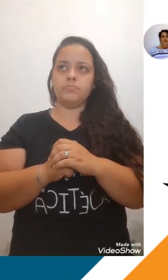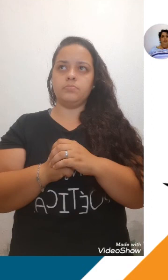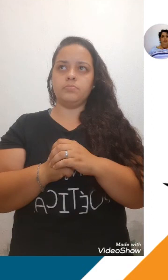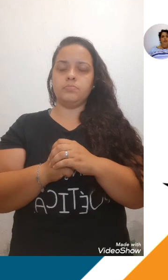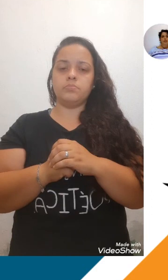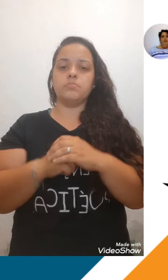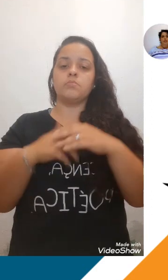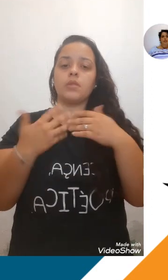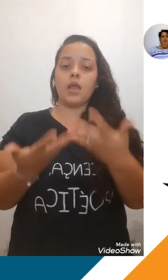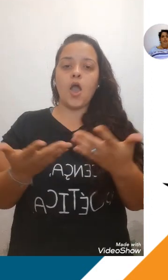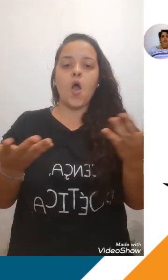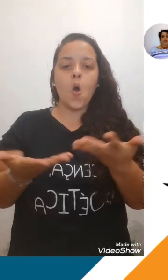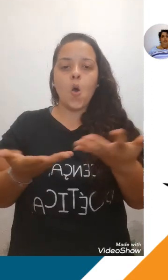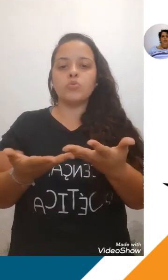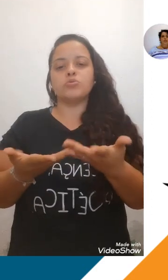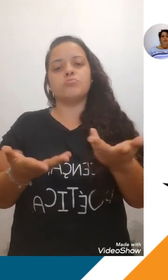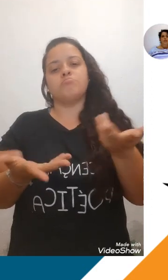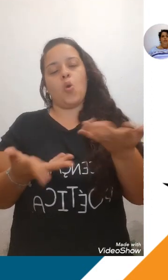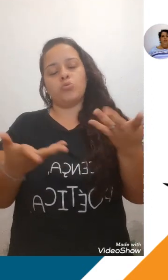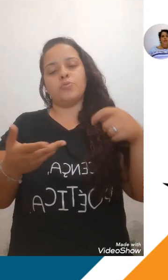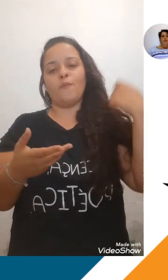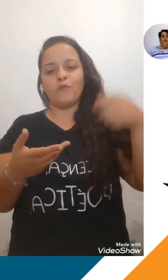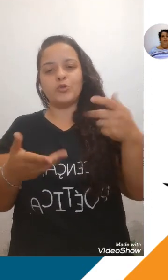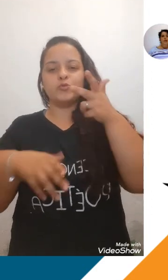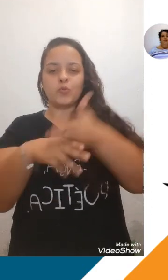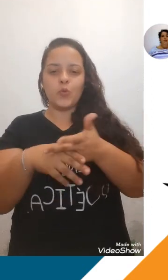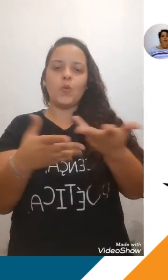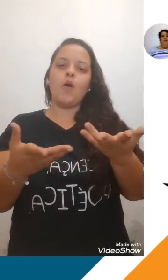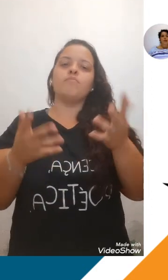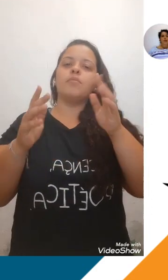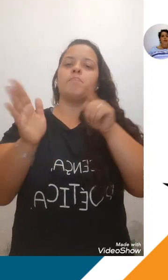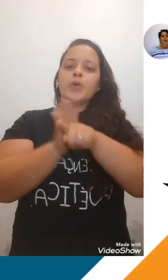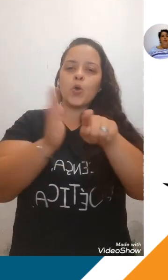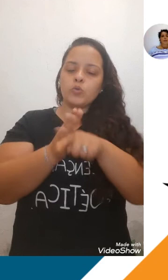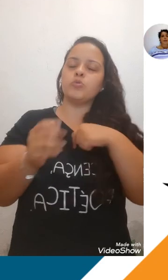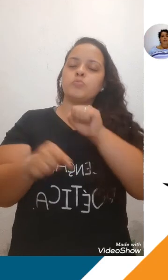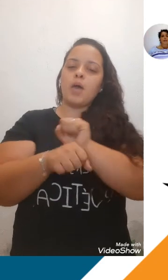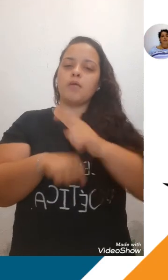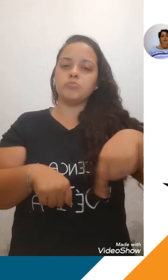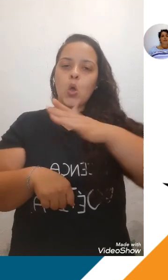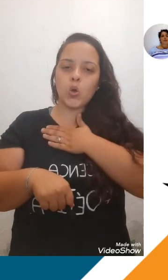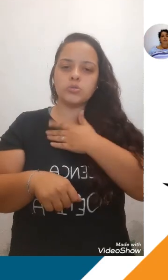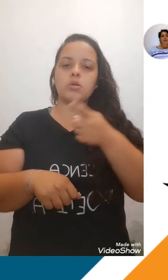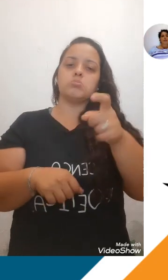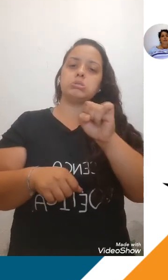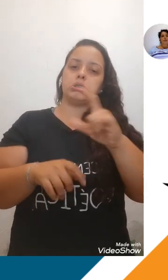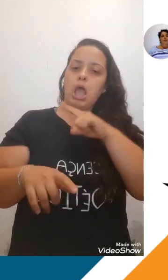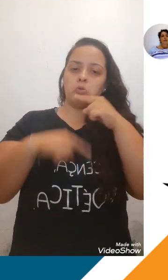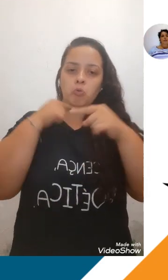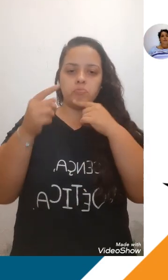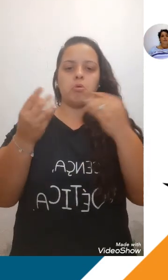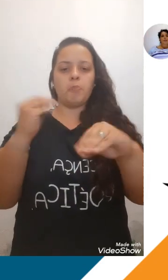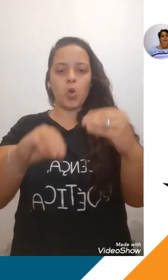Esse foi o nosso vídeo de resolução de exercícios. Espero que você tenha gostado. Coloque aqui nos comentários, né, do vídeo as suas